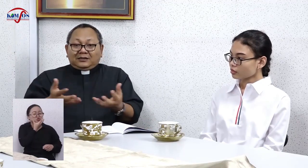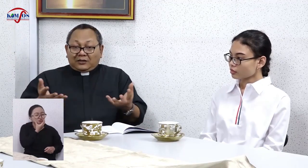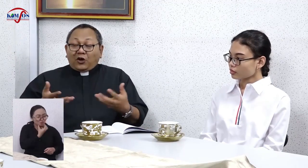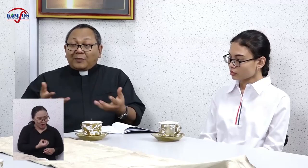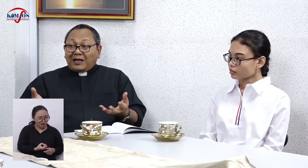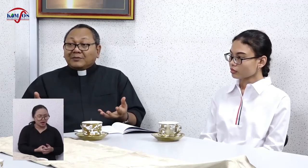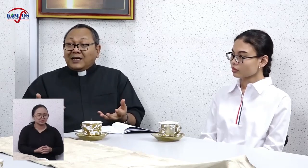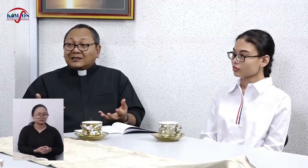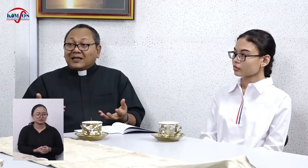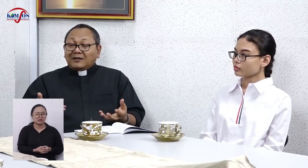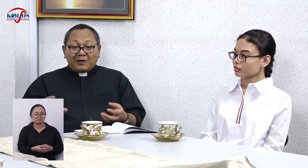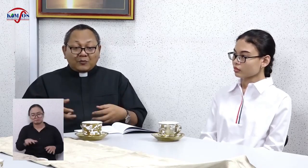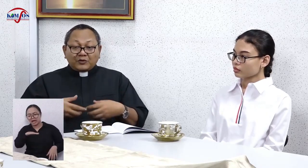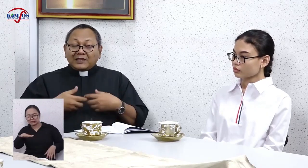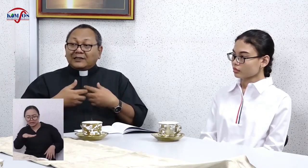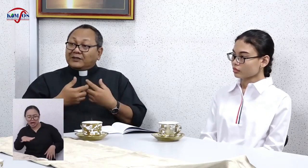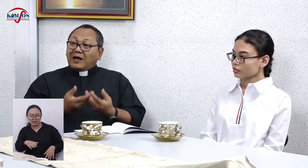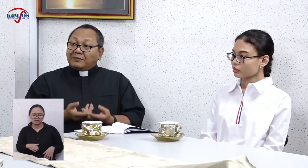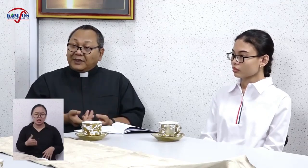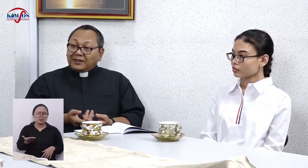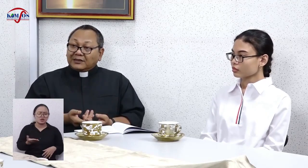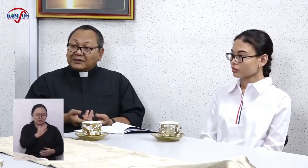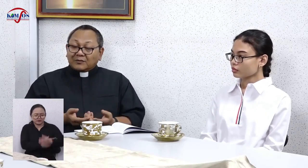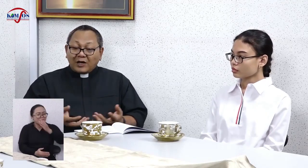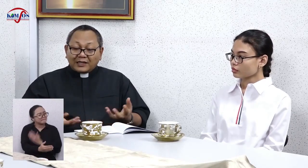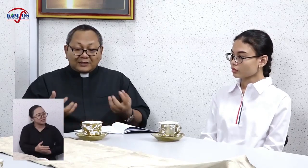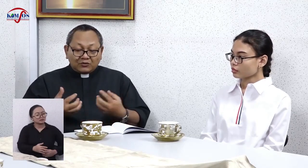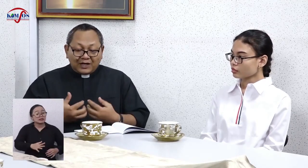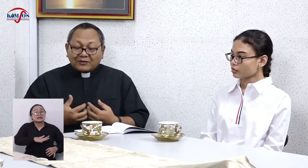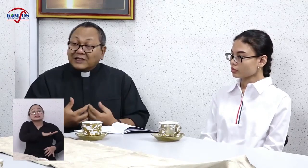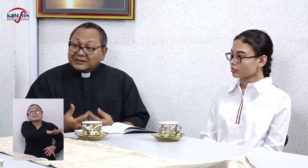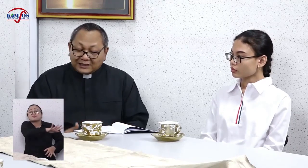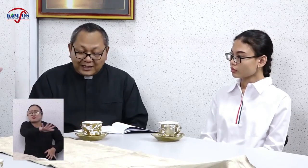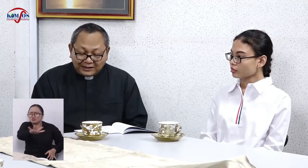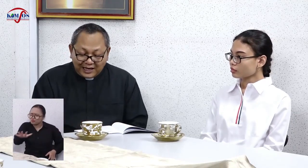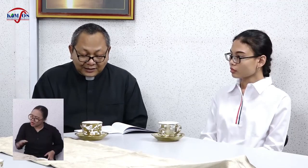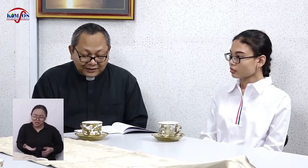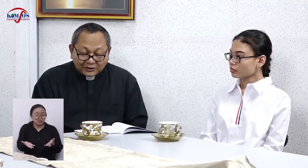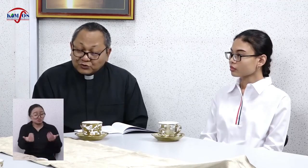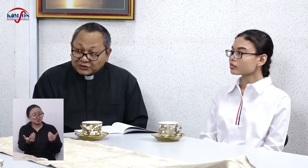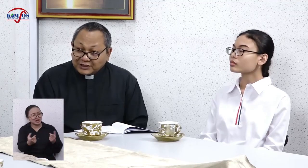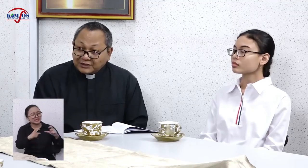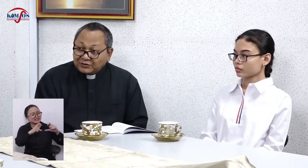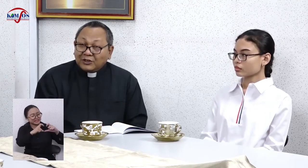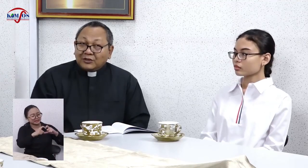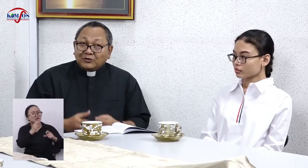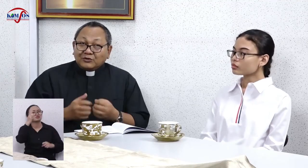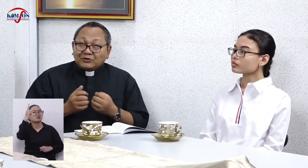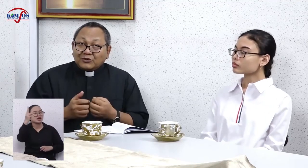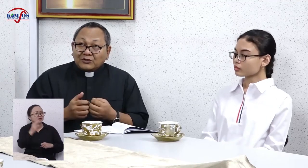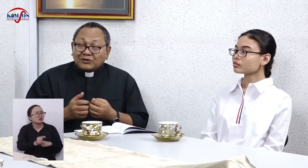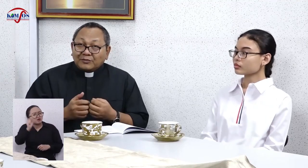yang normal biasa maupun yang difabel semuanya diundang oleh Cinta Ilahi dan suci itu